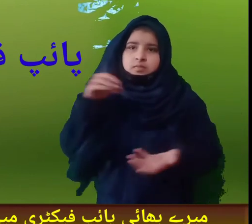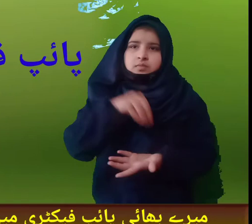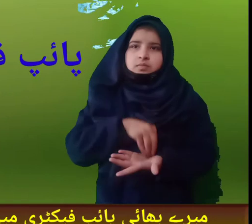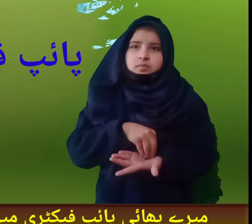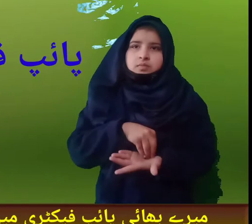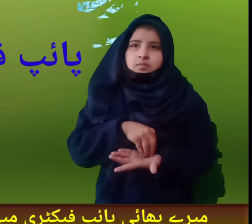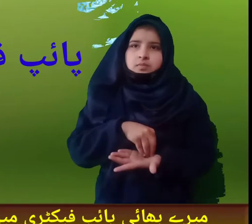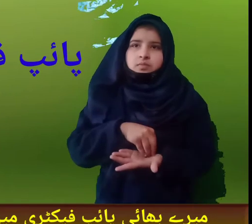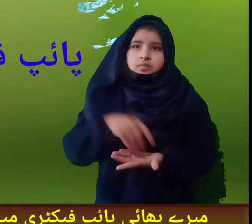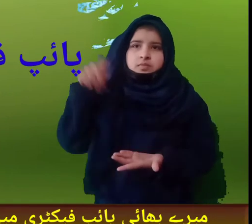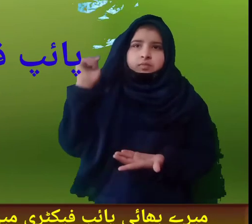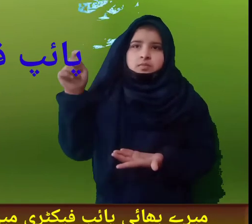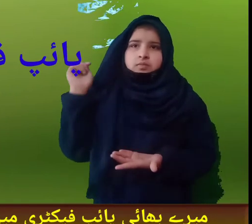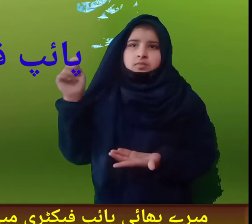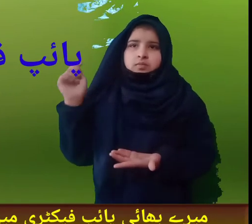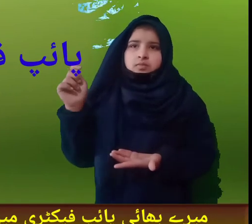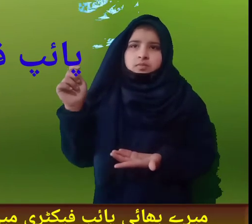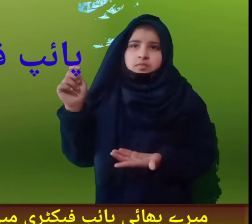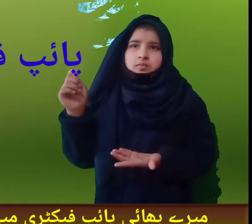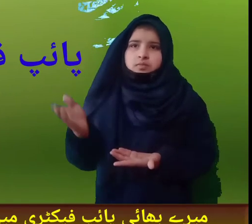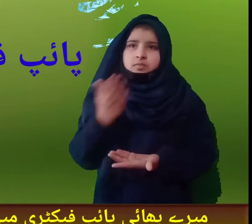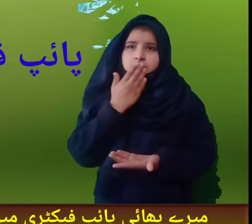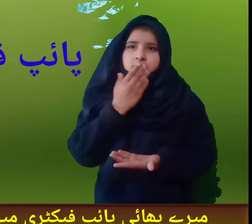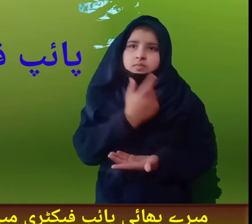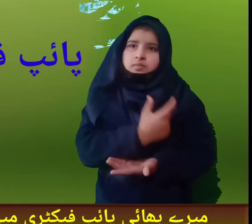में काम करते हैं।